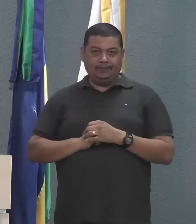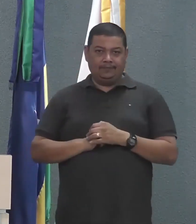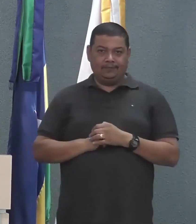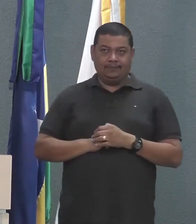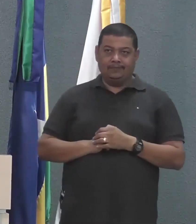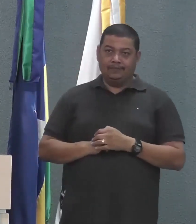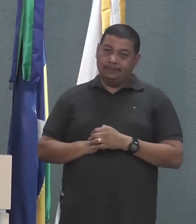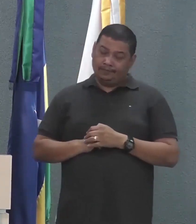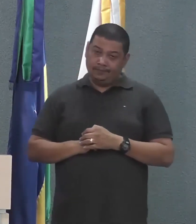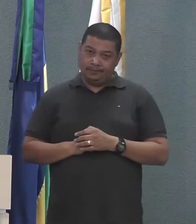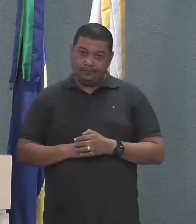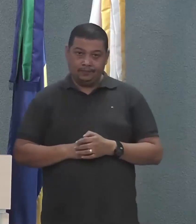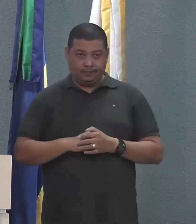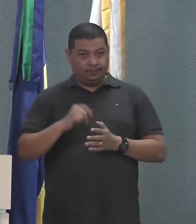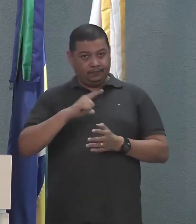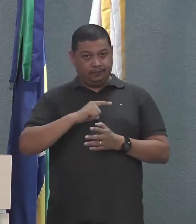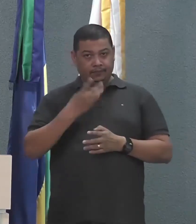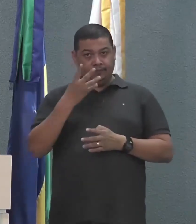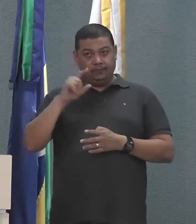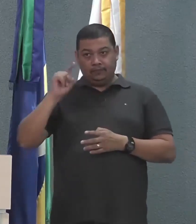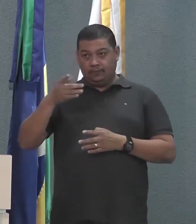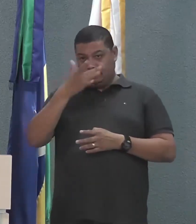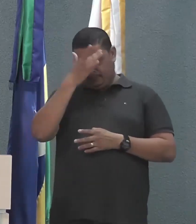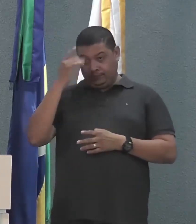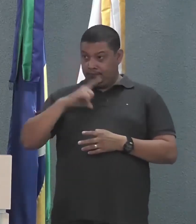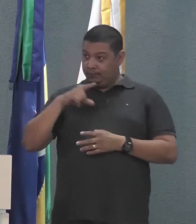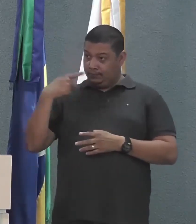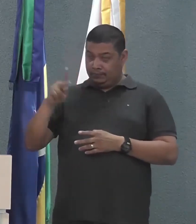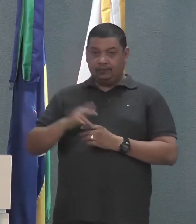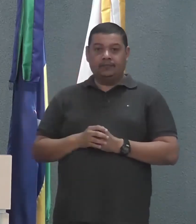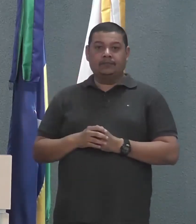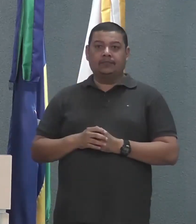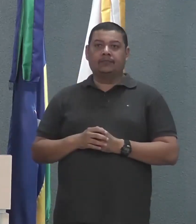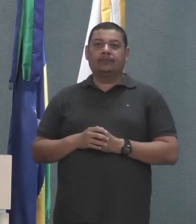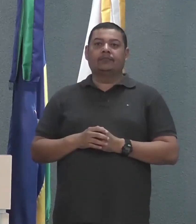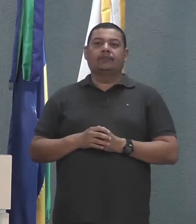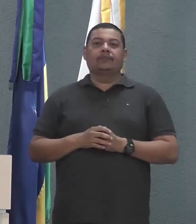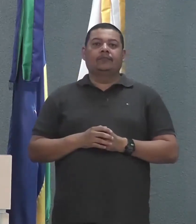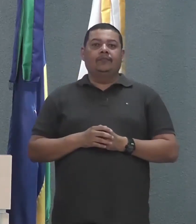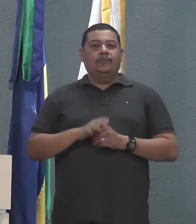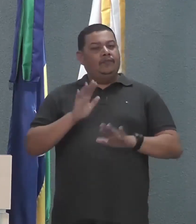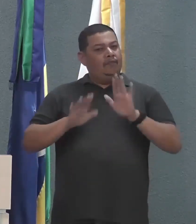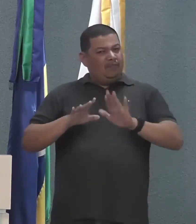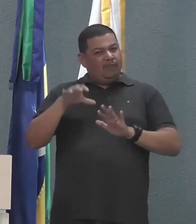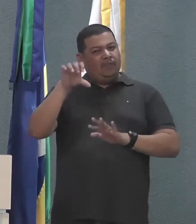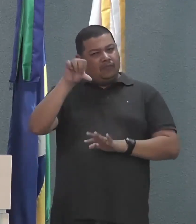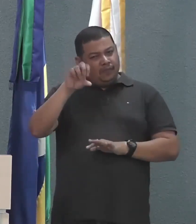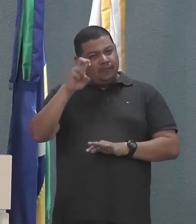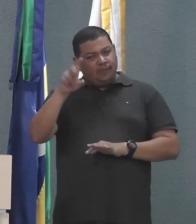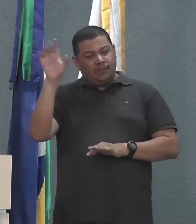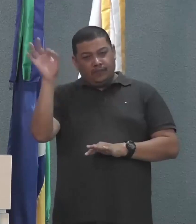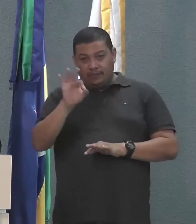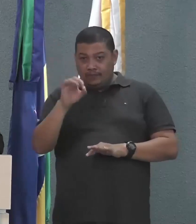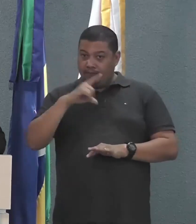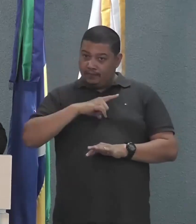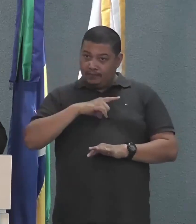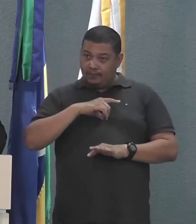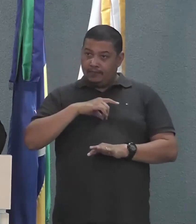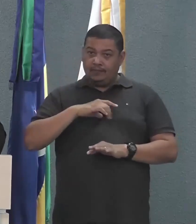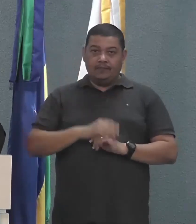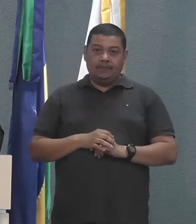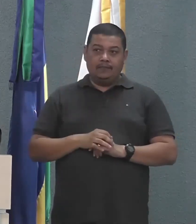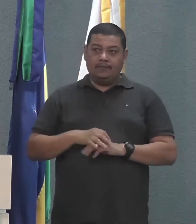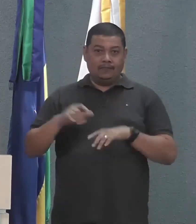negar que nós temos uma população de 4 mil pessoas lá e que todos, ou 95% das pessoas de lá, trabalham